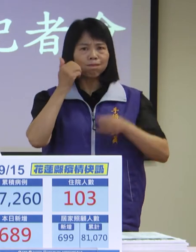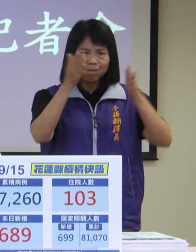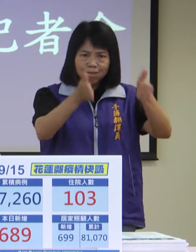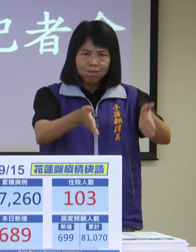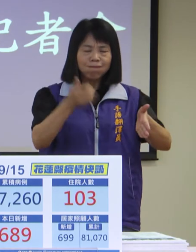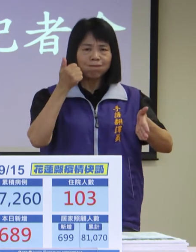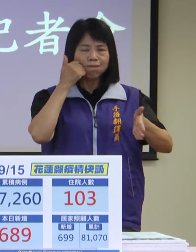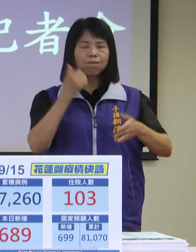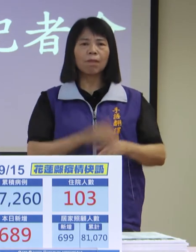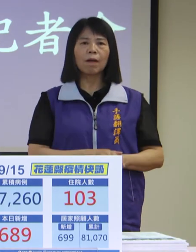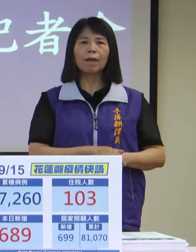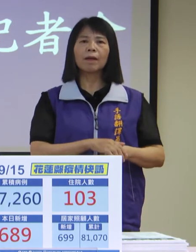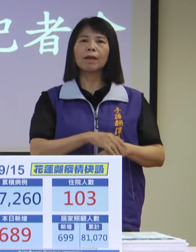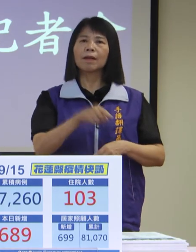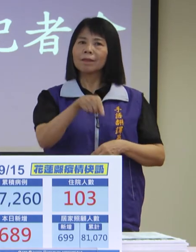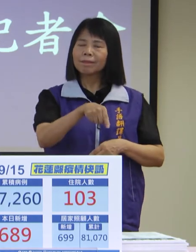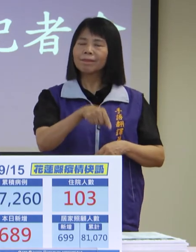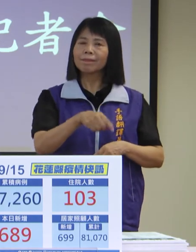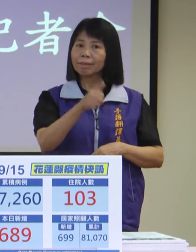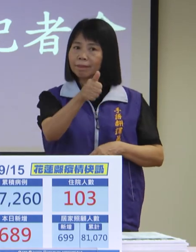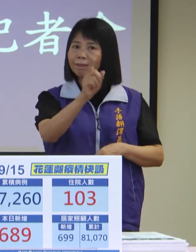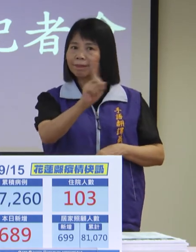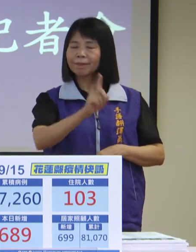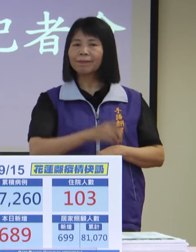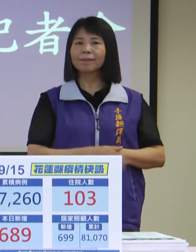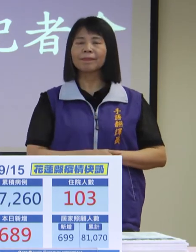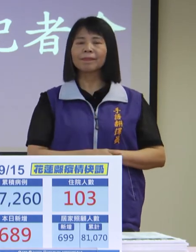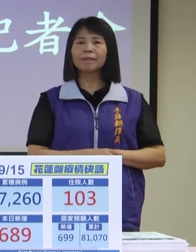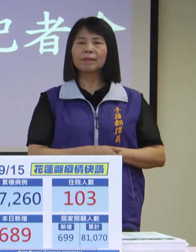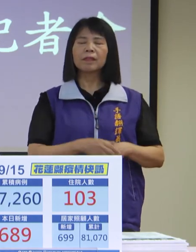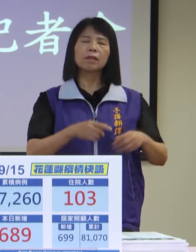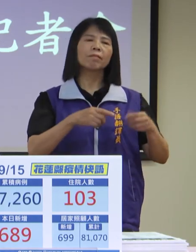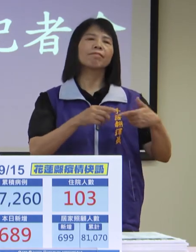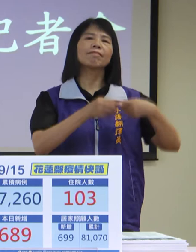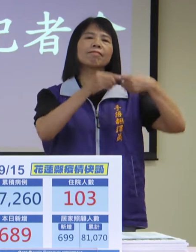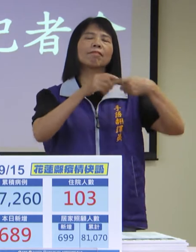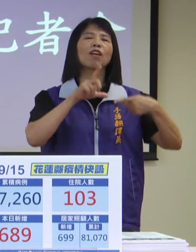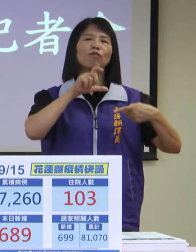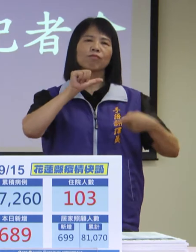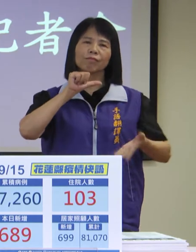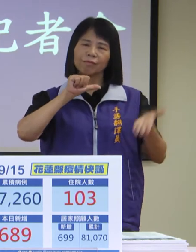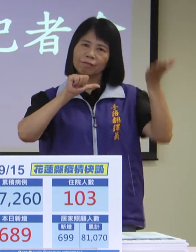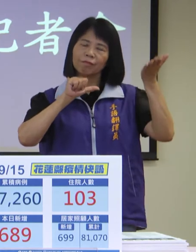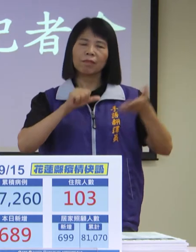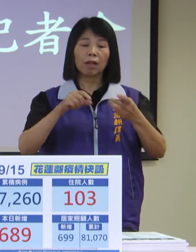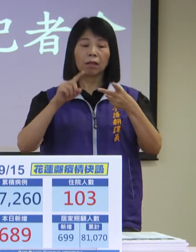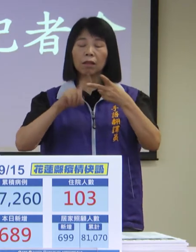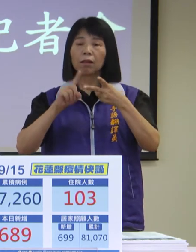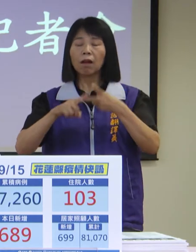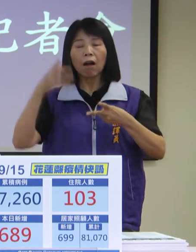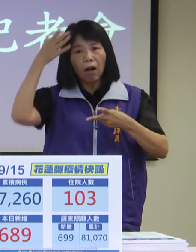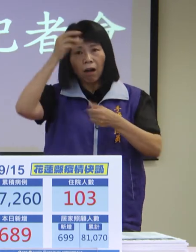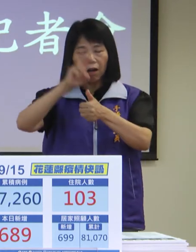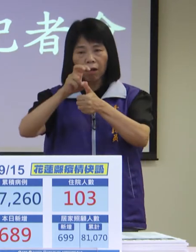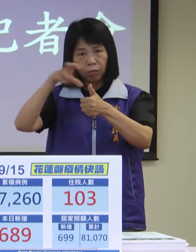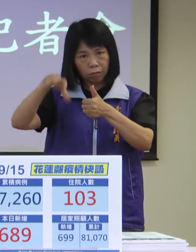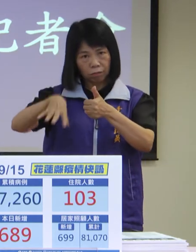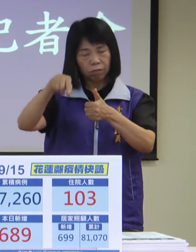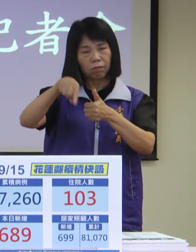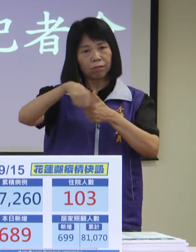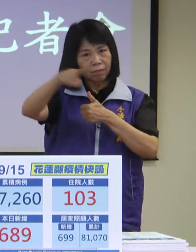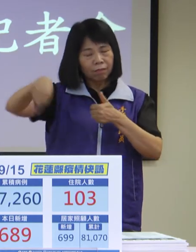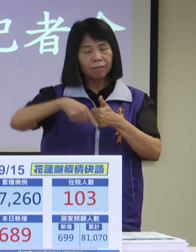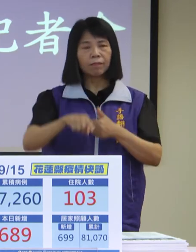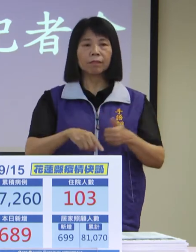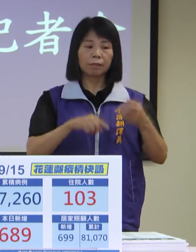的疫苗小组建议最好来接种。第一个是65岁以上长者，第二个是肠道肌肉助理，第三个